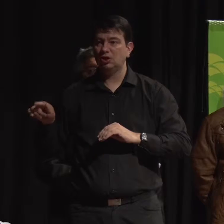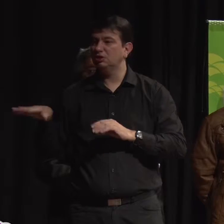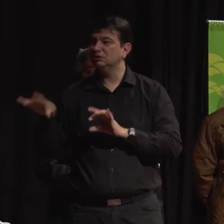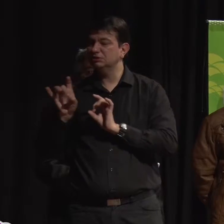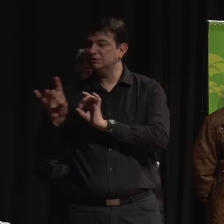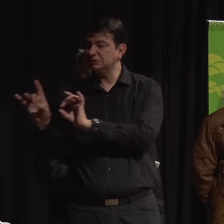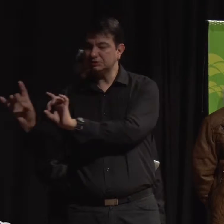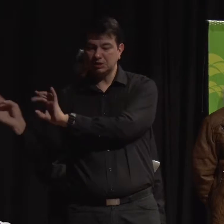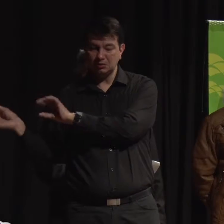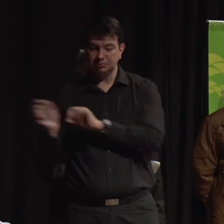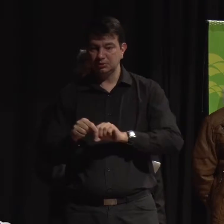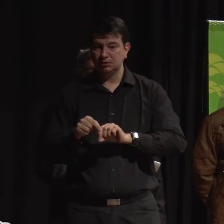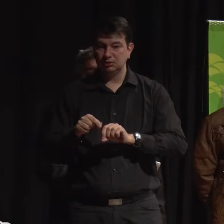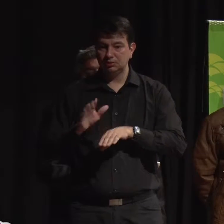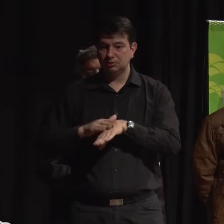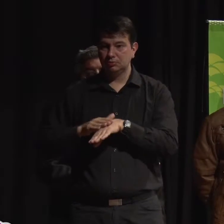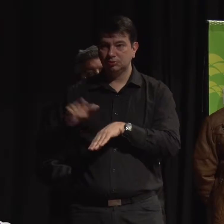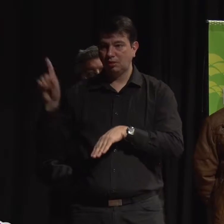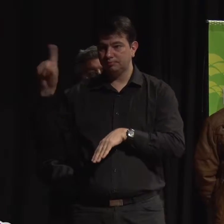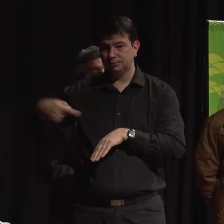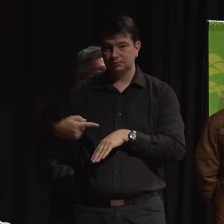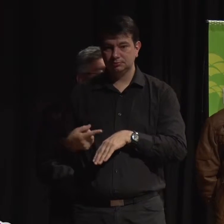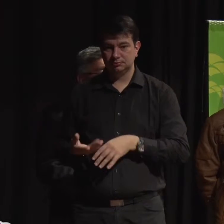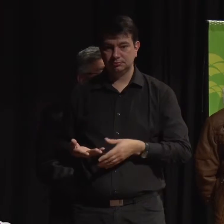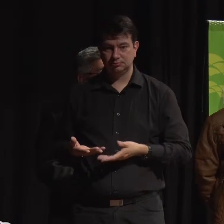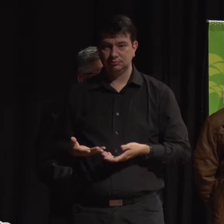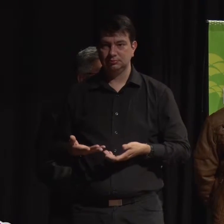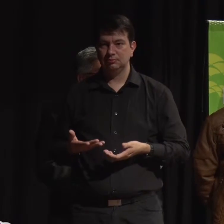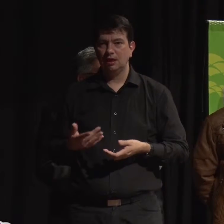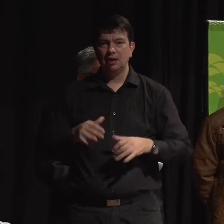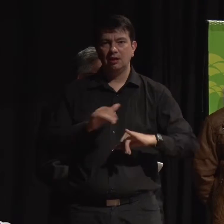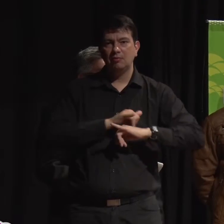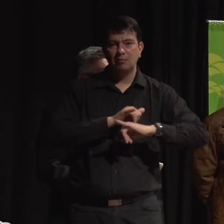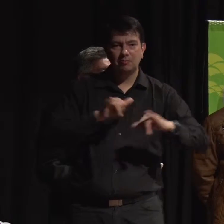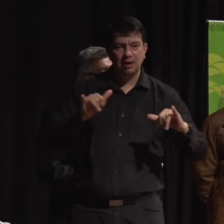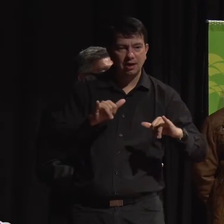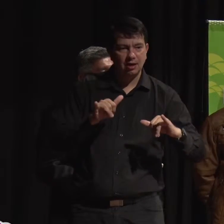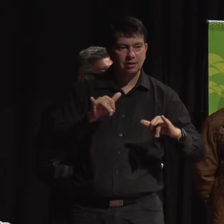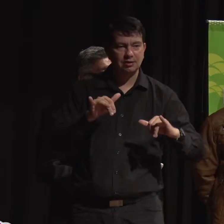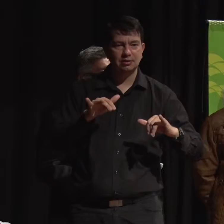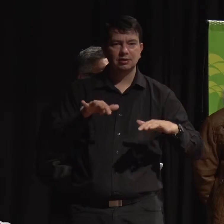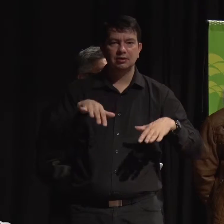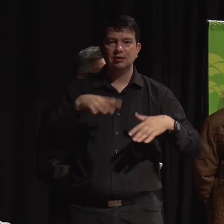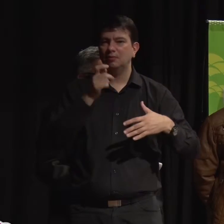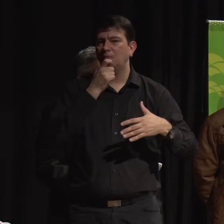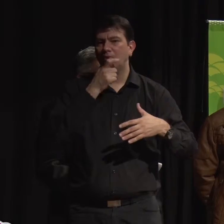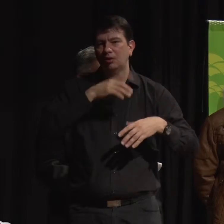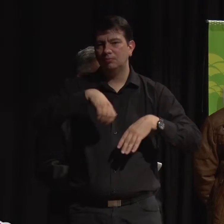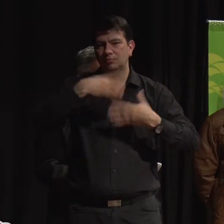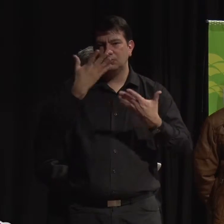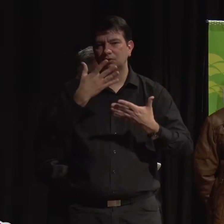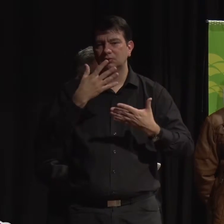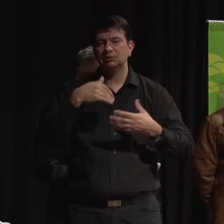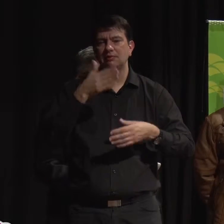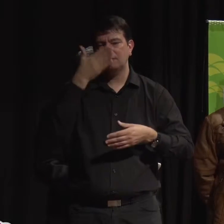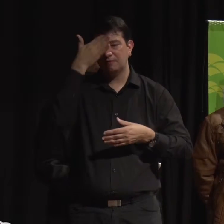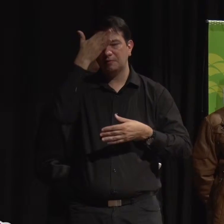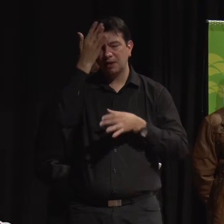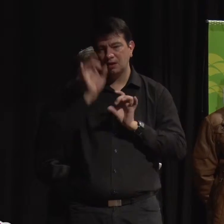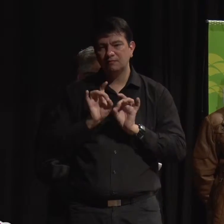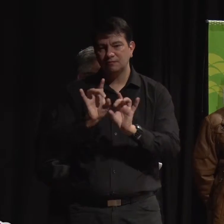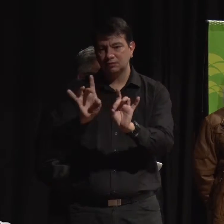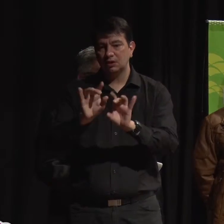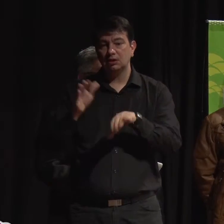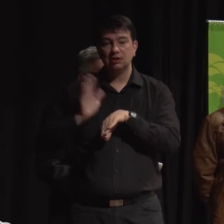infecciones los en las propagandas en la publicidad de los de cualquier tipo de infección siempre son los